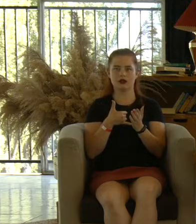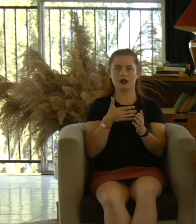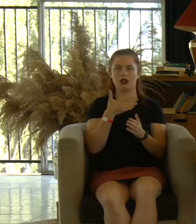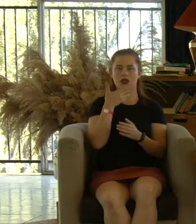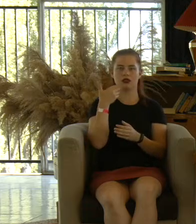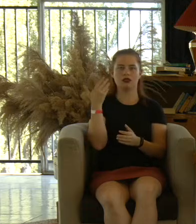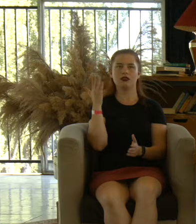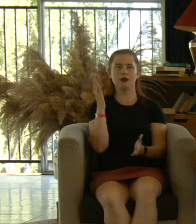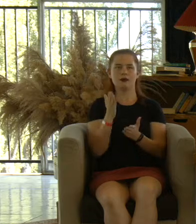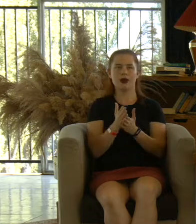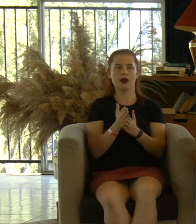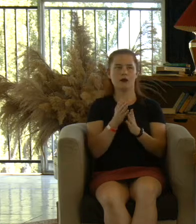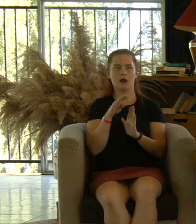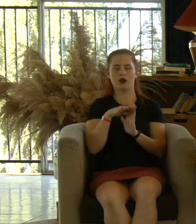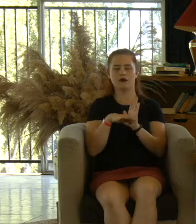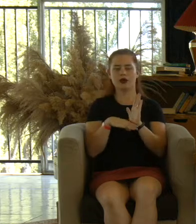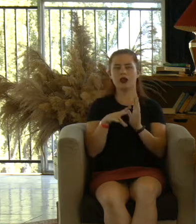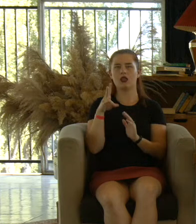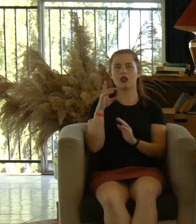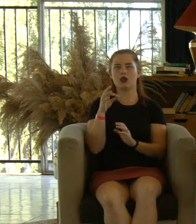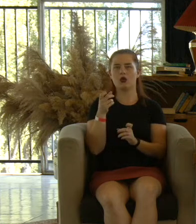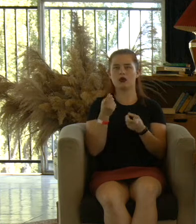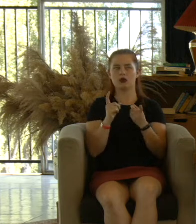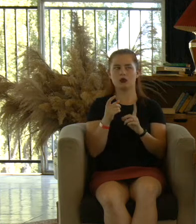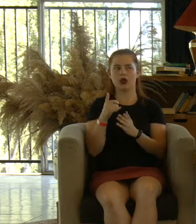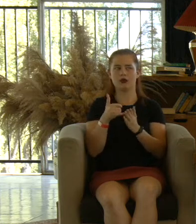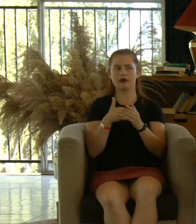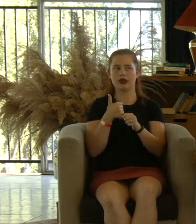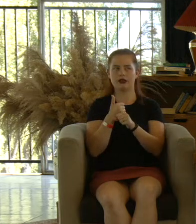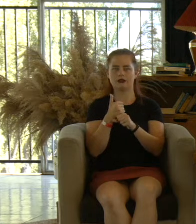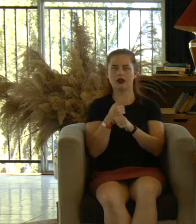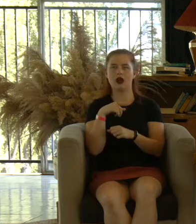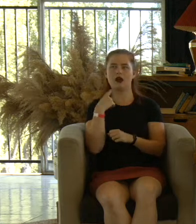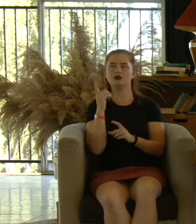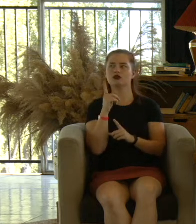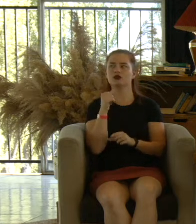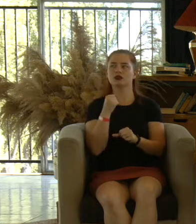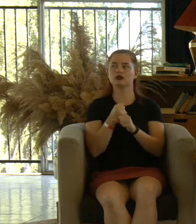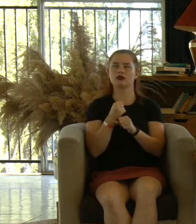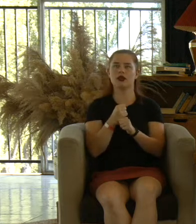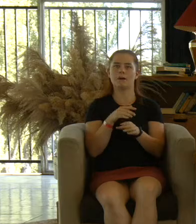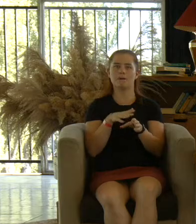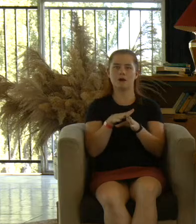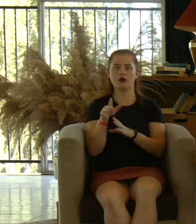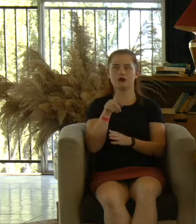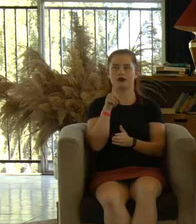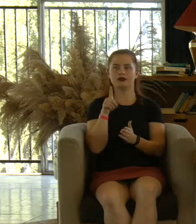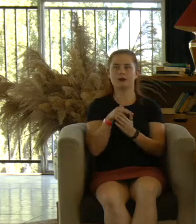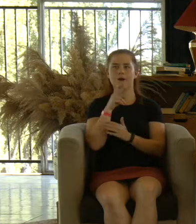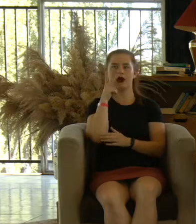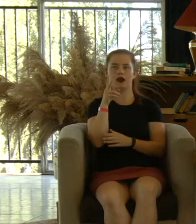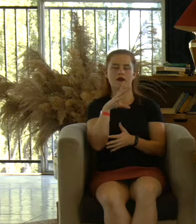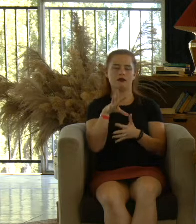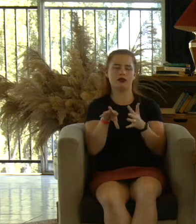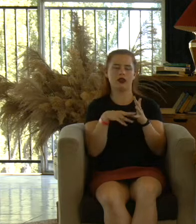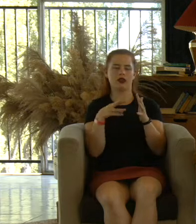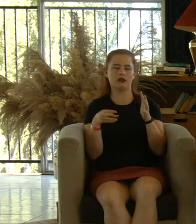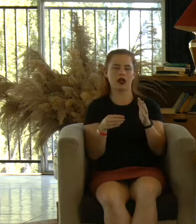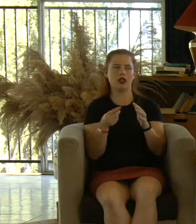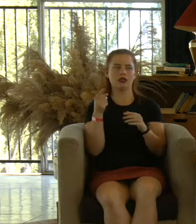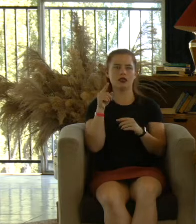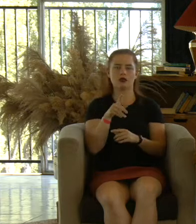прямой классификации, но натуральные виноделы договорились между собой так, что это вина, которые должны максимально отражать с собой виноград. Не